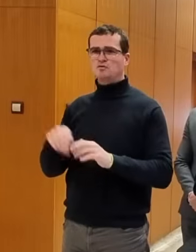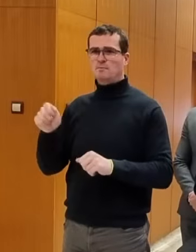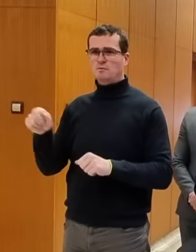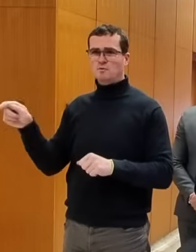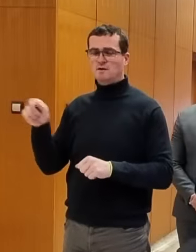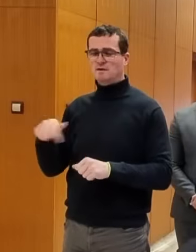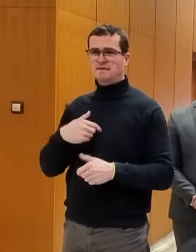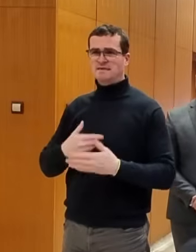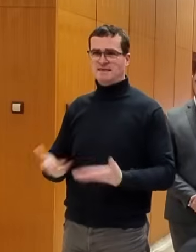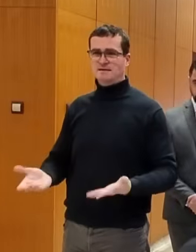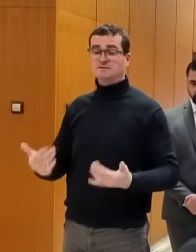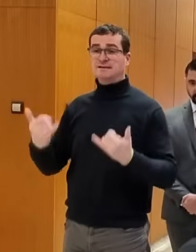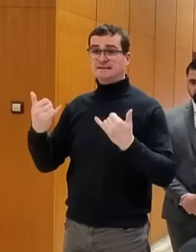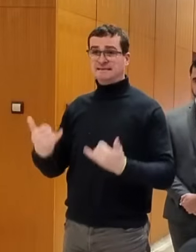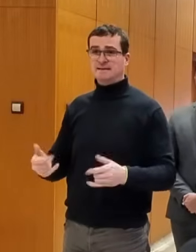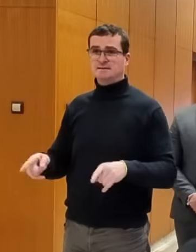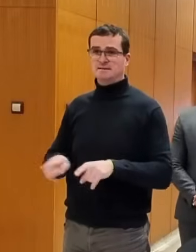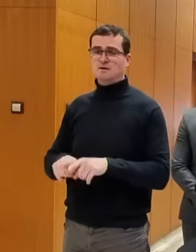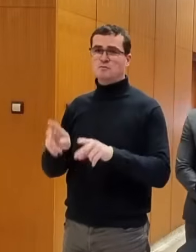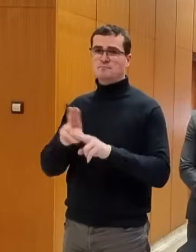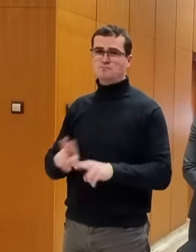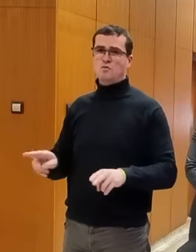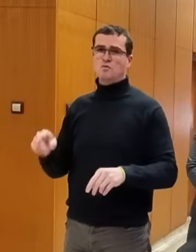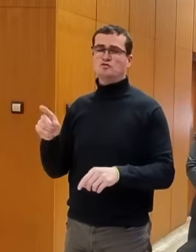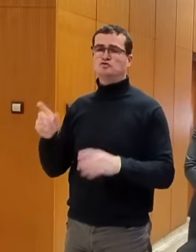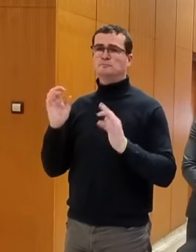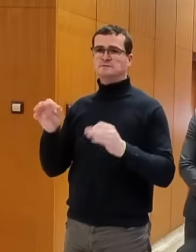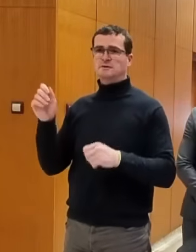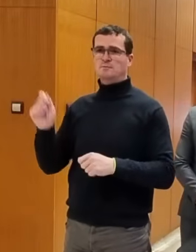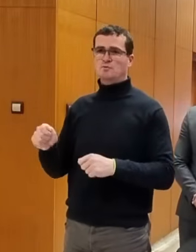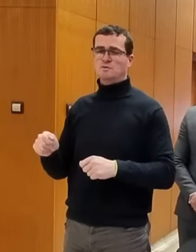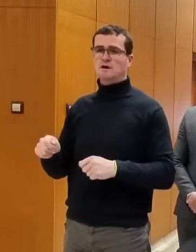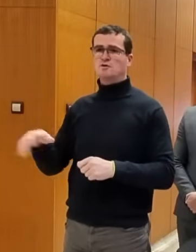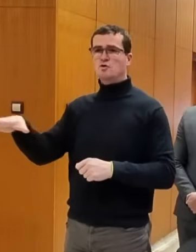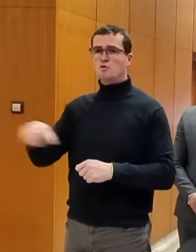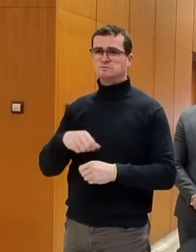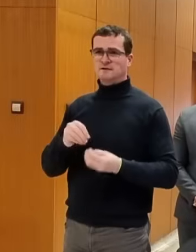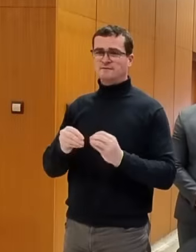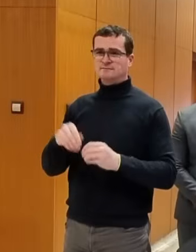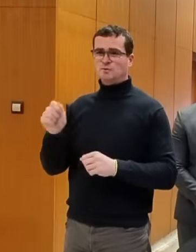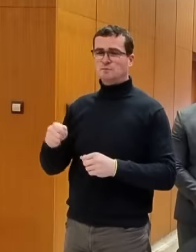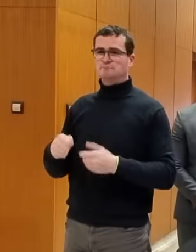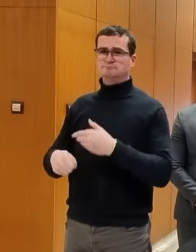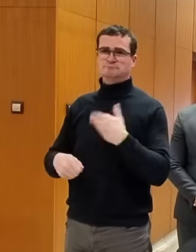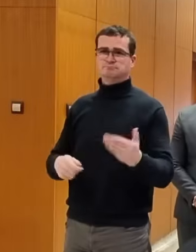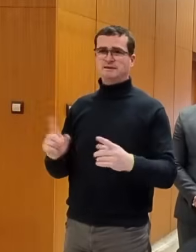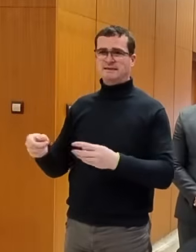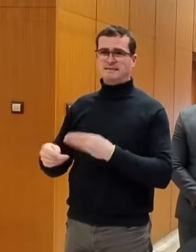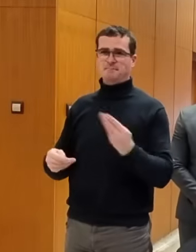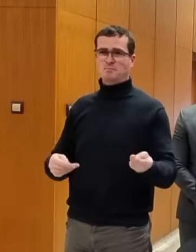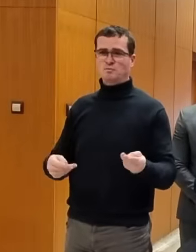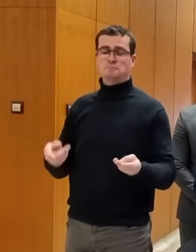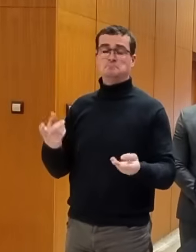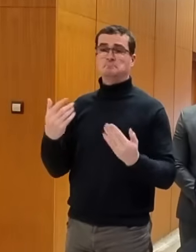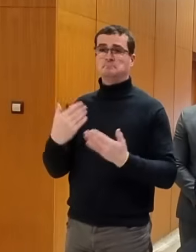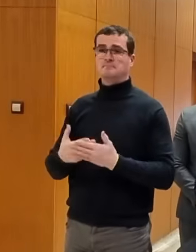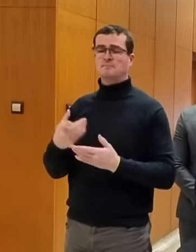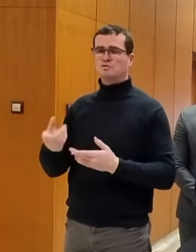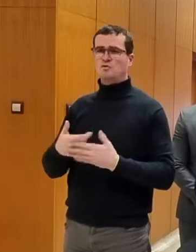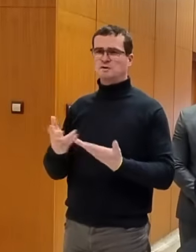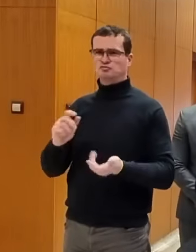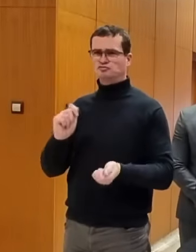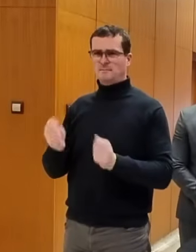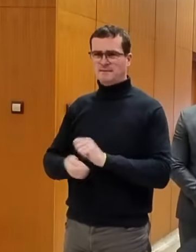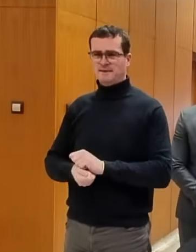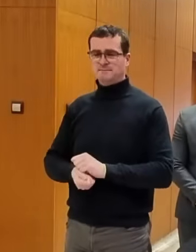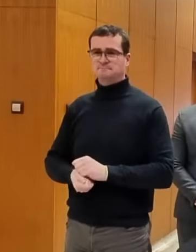prokurátora. Také to neexistuje. Aj dnes môže špeciálny prokurátor odňať vec prokurátorovi, prideliť ju inému prokurátorovi. Čiže na tomto sa nič